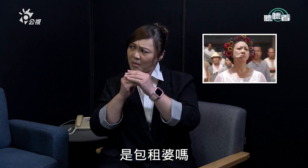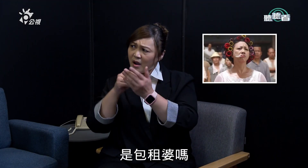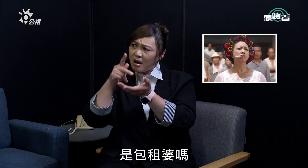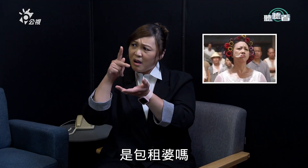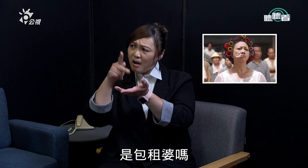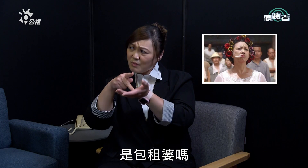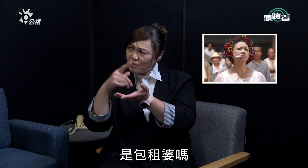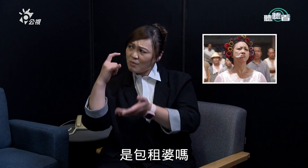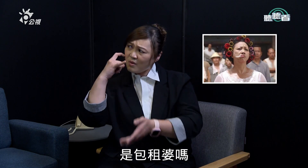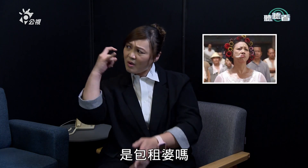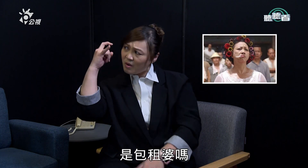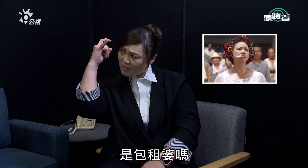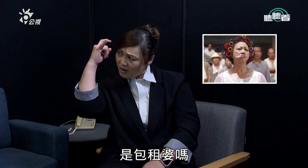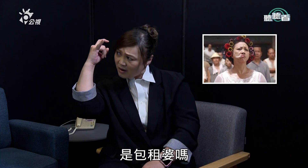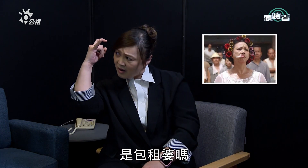是包租婆吗？